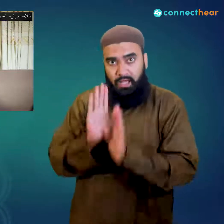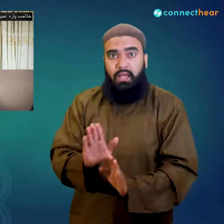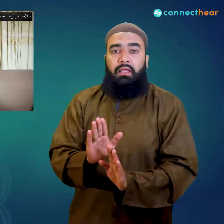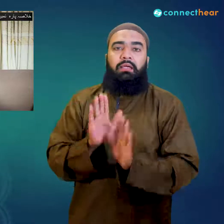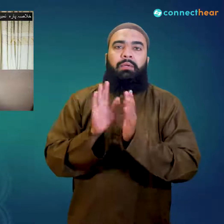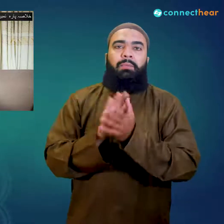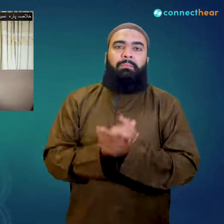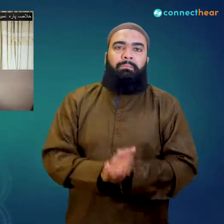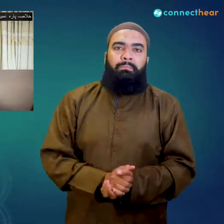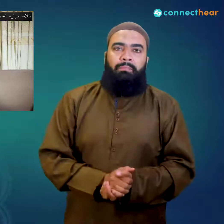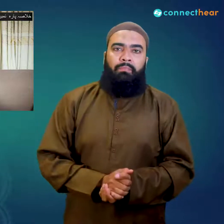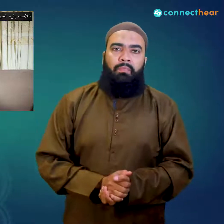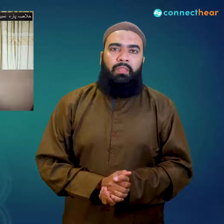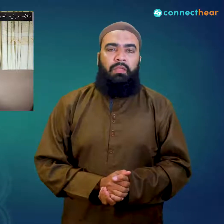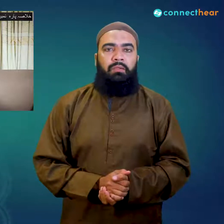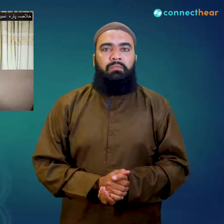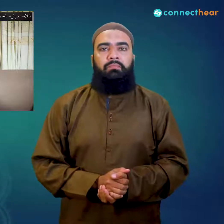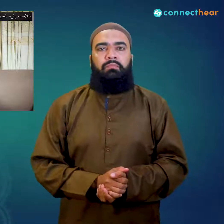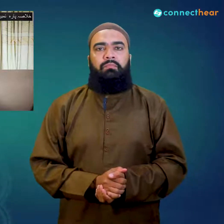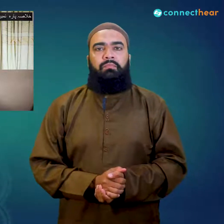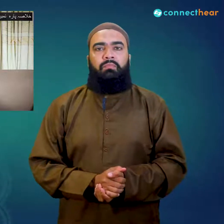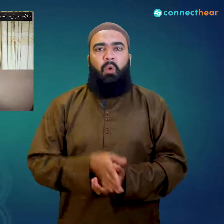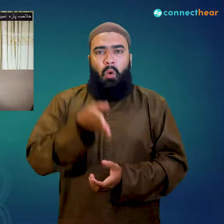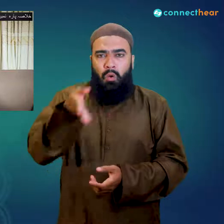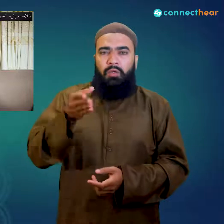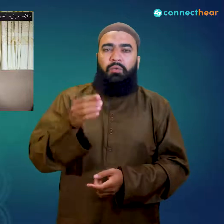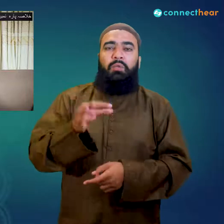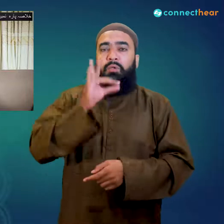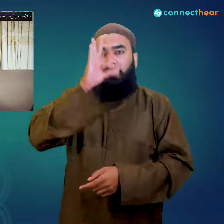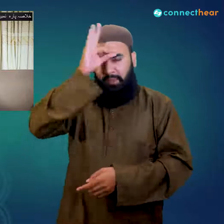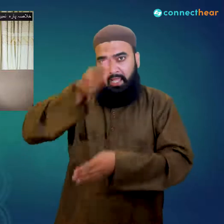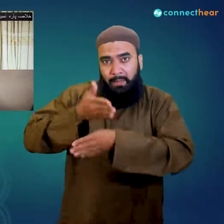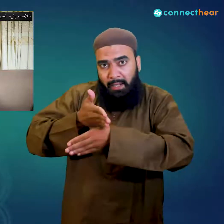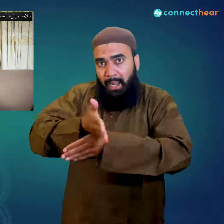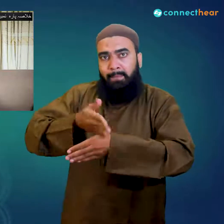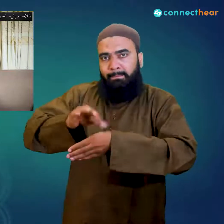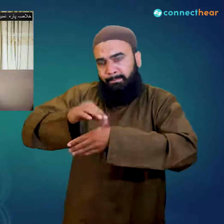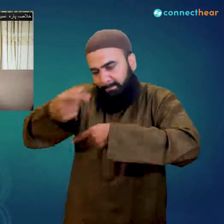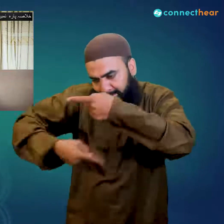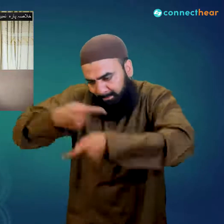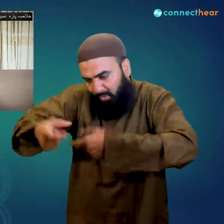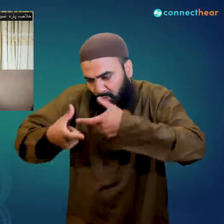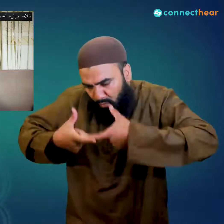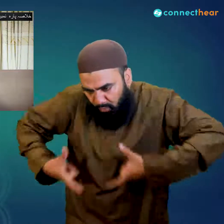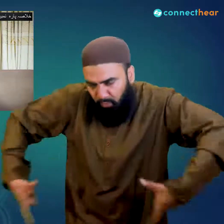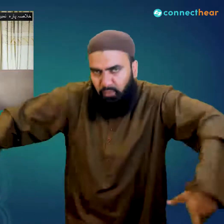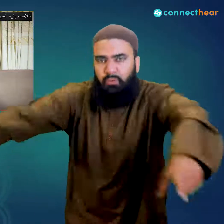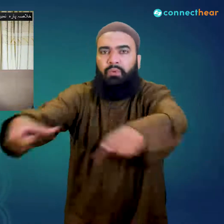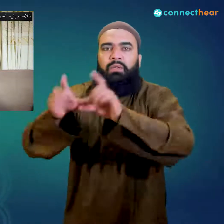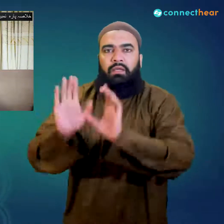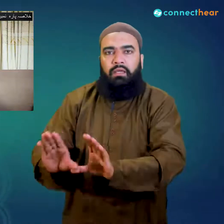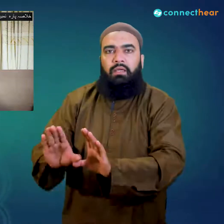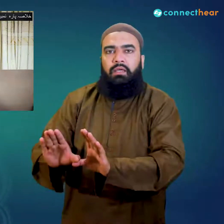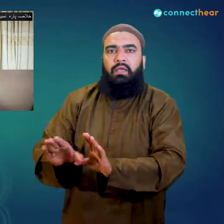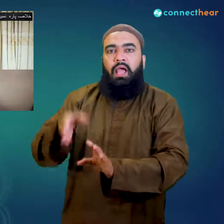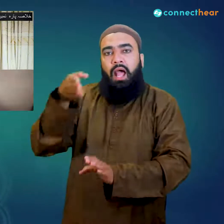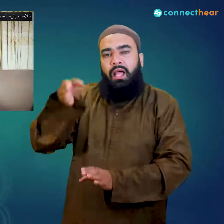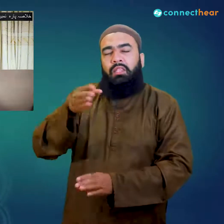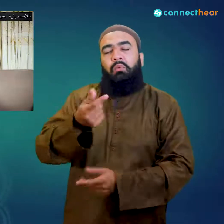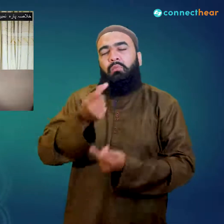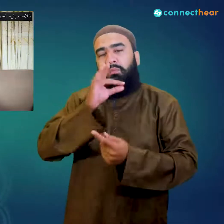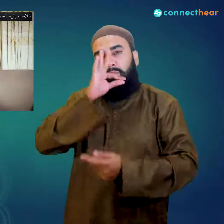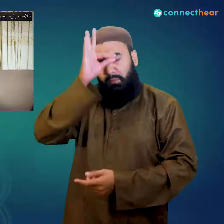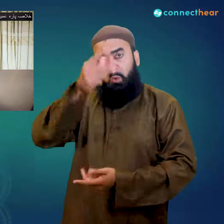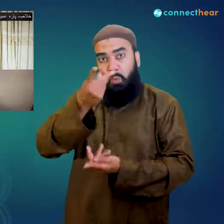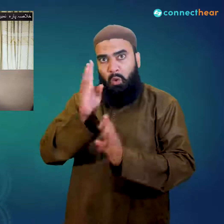ساتھ انبیاء علیہ السلام آتے رہے اور ان تک اللہ کا پیغام پہنچاتے رہے۔ اور موسیٰ علیہ السلام کے حوالے سے بنی اسرائیل